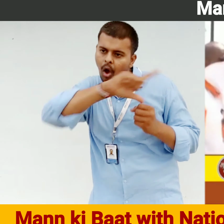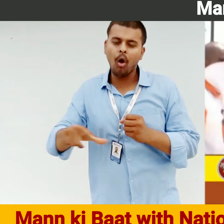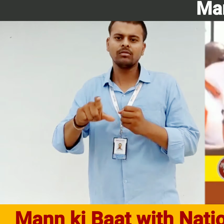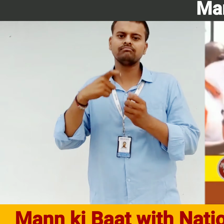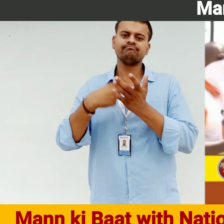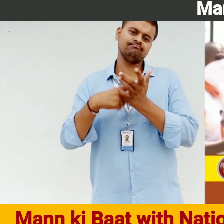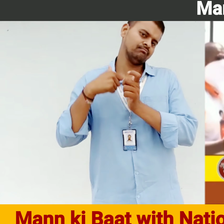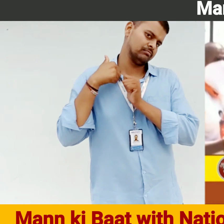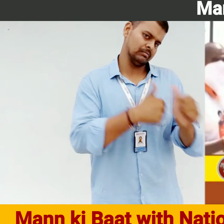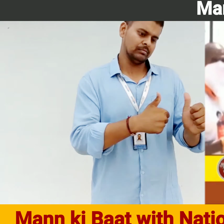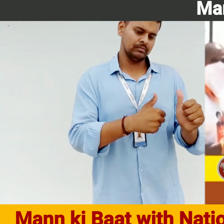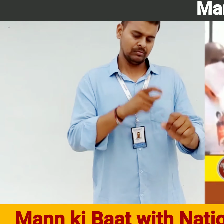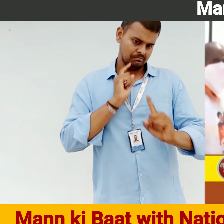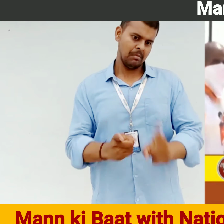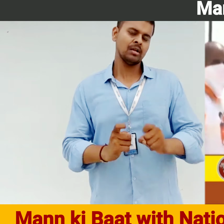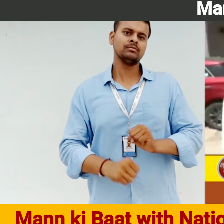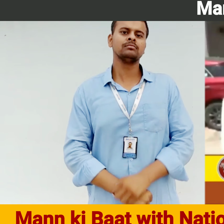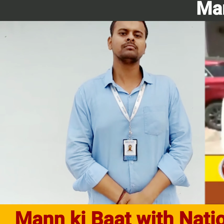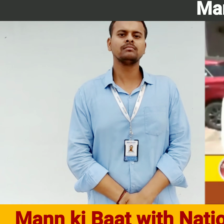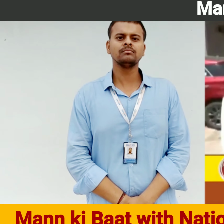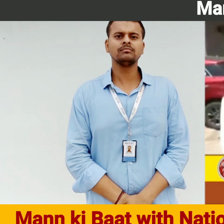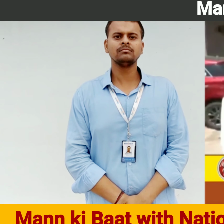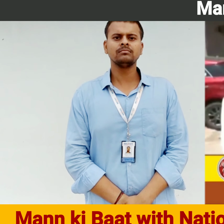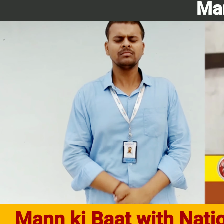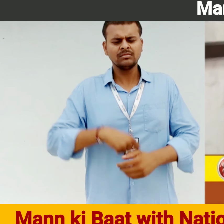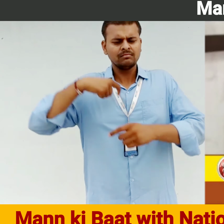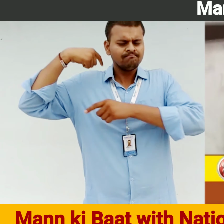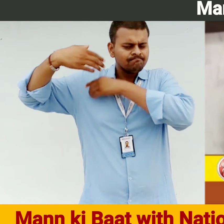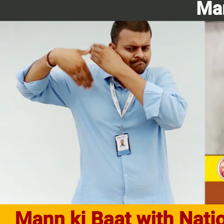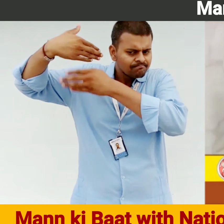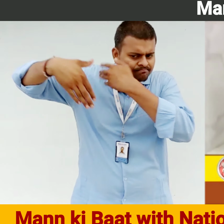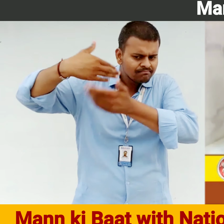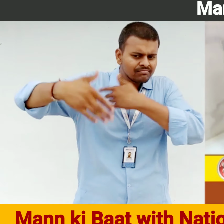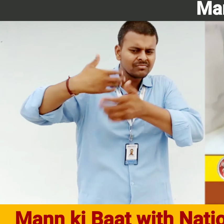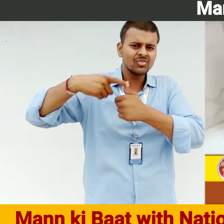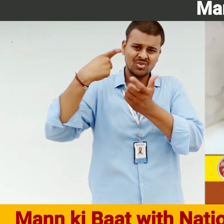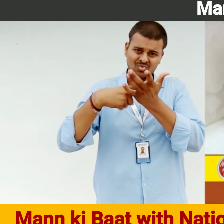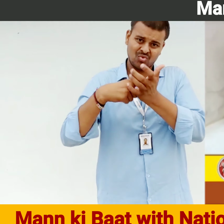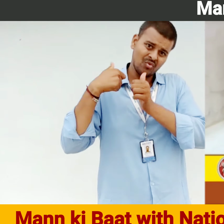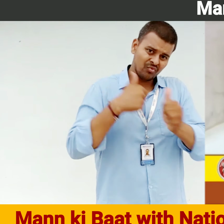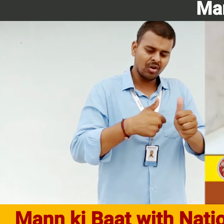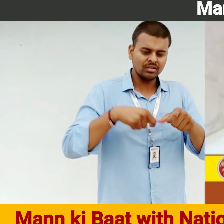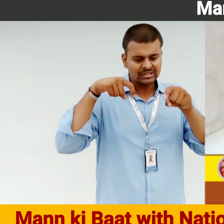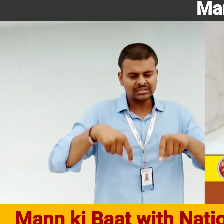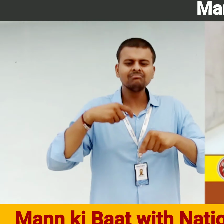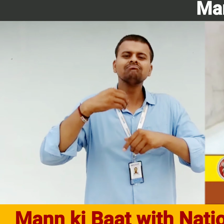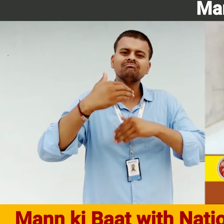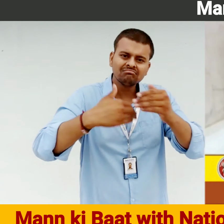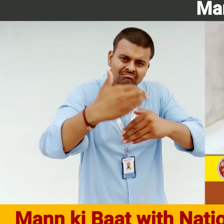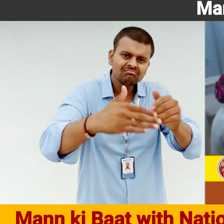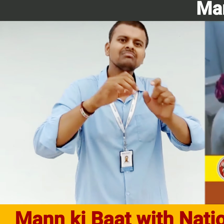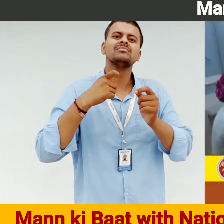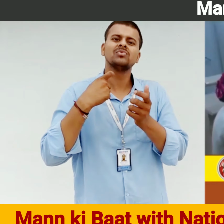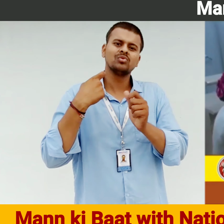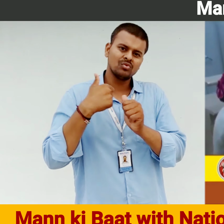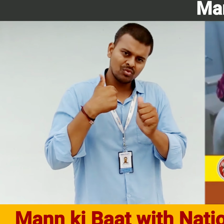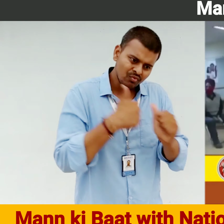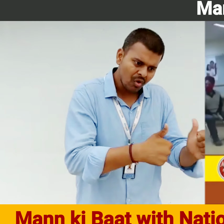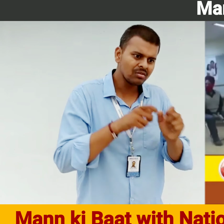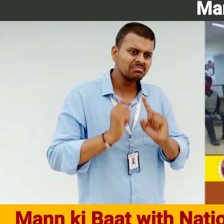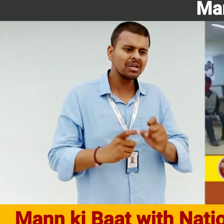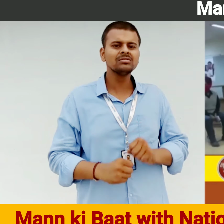को धोना, इन सब सावधानियों का वैसे ही पालन करते रहना है जैसे अभी तक करते